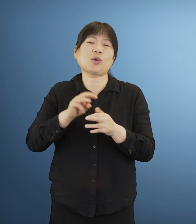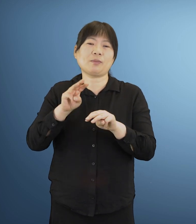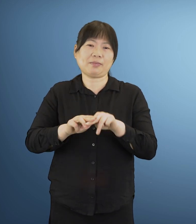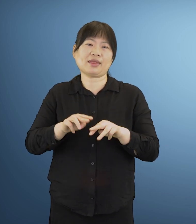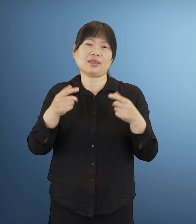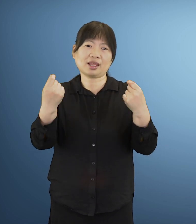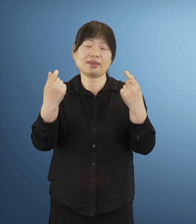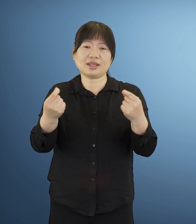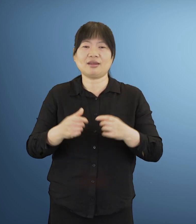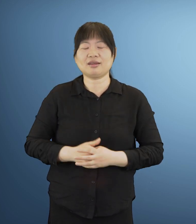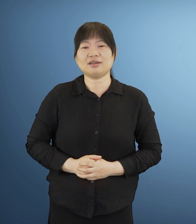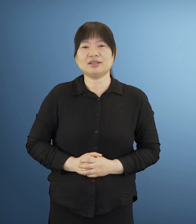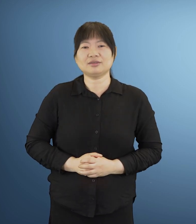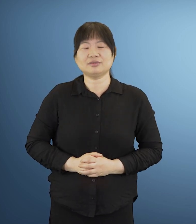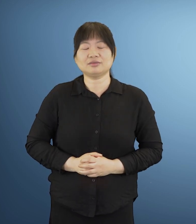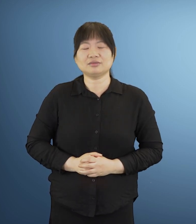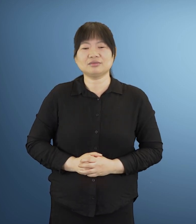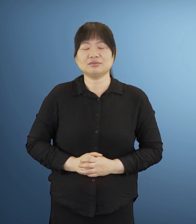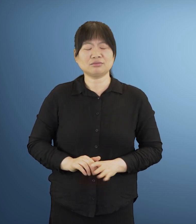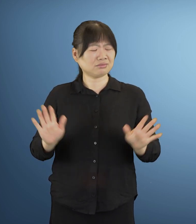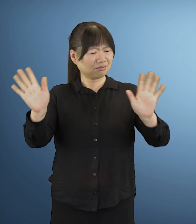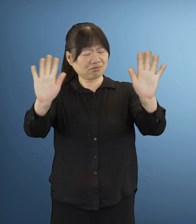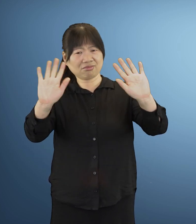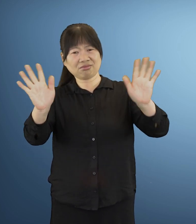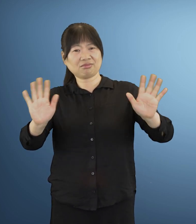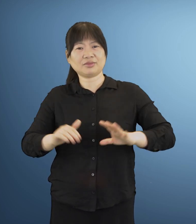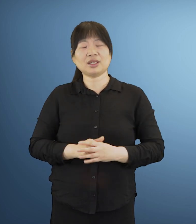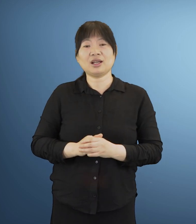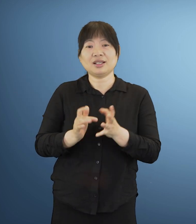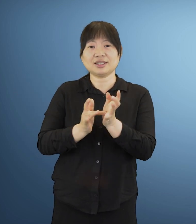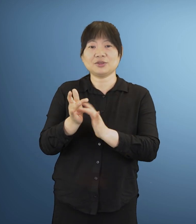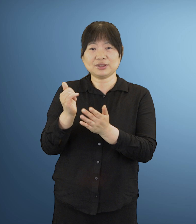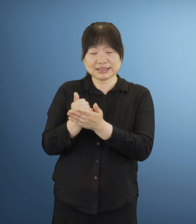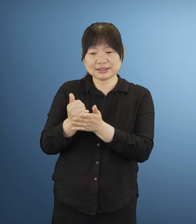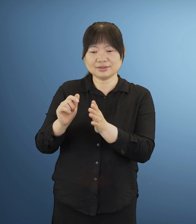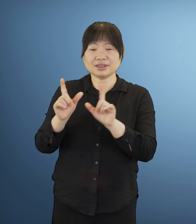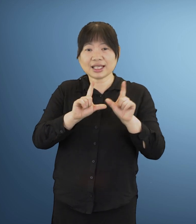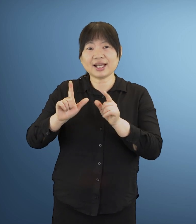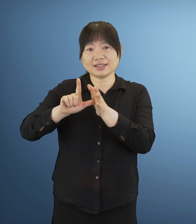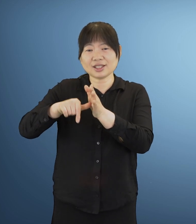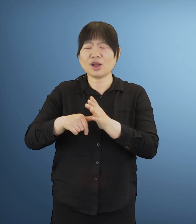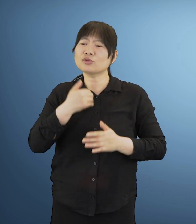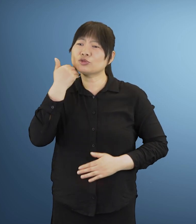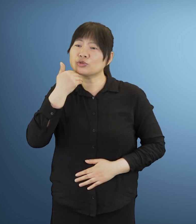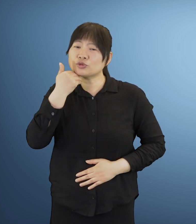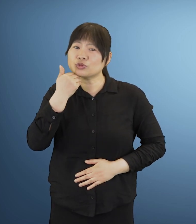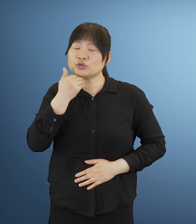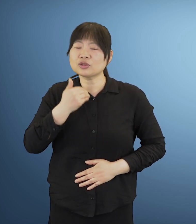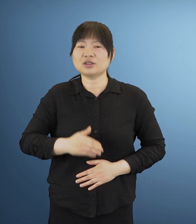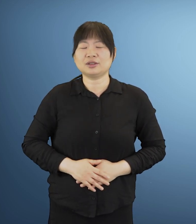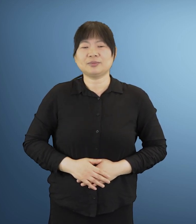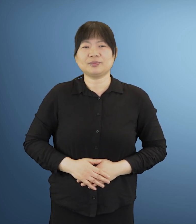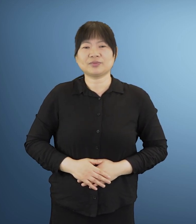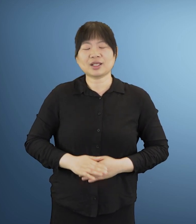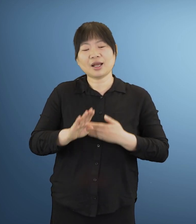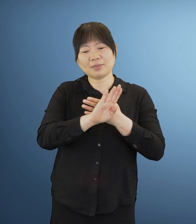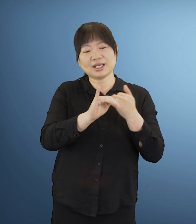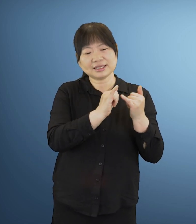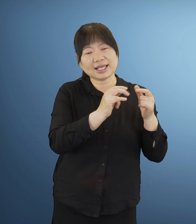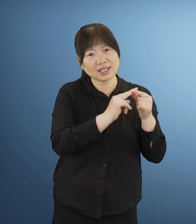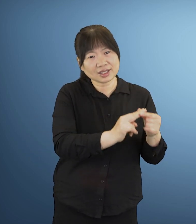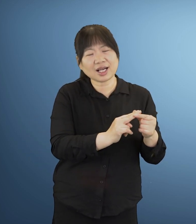상태였어요. 안 들어요. 마치 예수님 시대에 누구처럼?